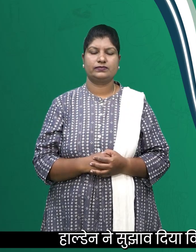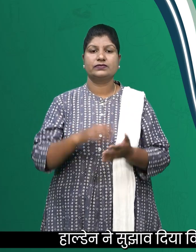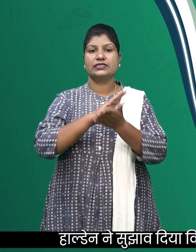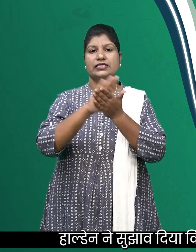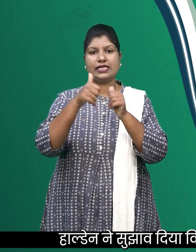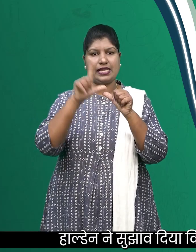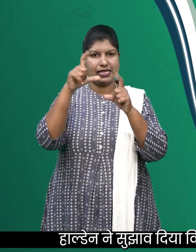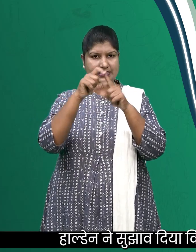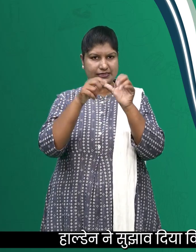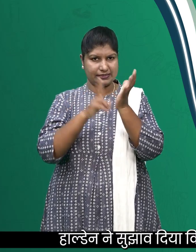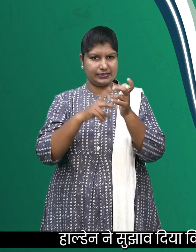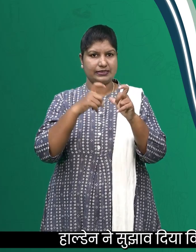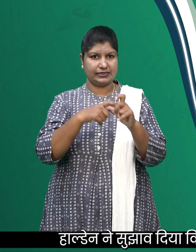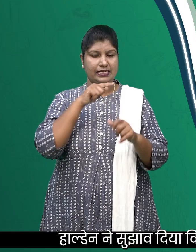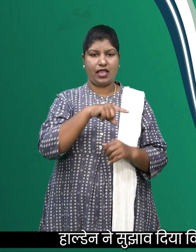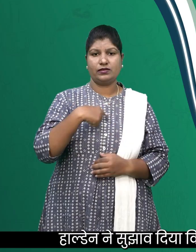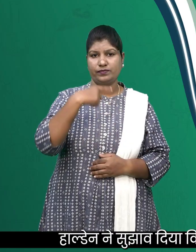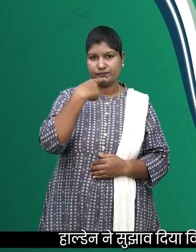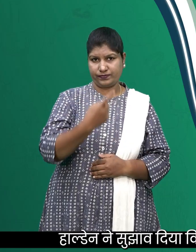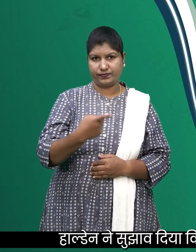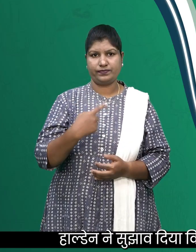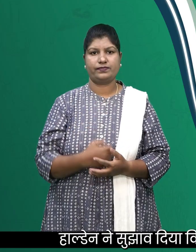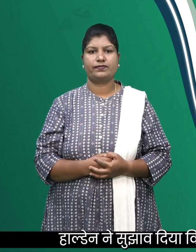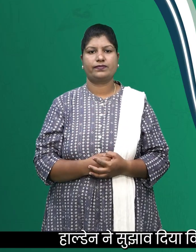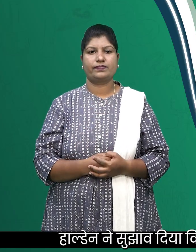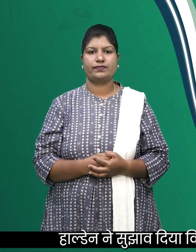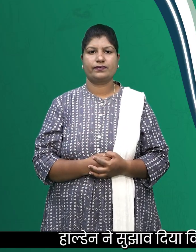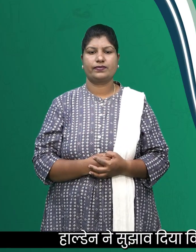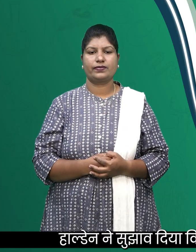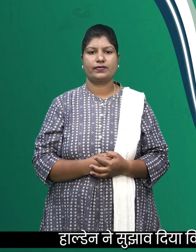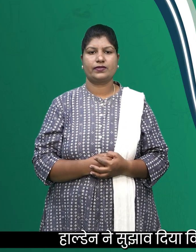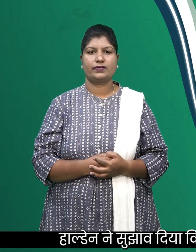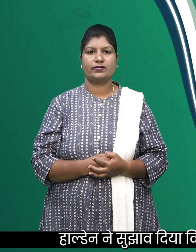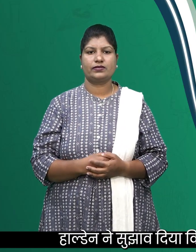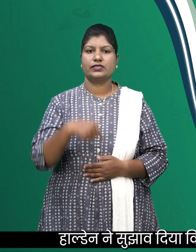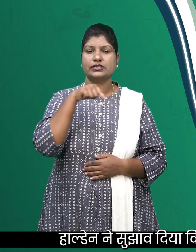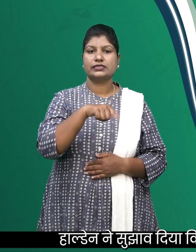हाल्डेन ने सुझाव दिया कि जटिल कार्बनिक अणुओं के संचय के कारण